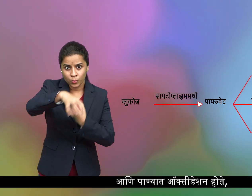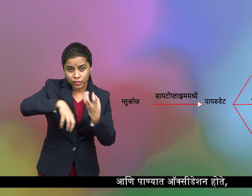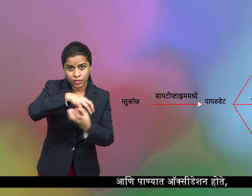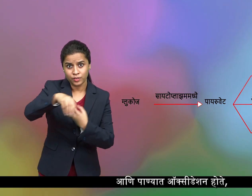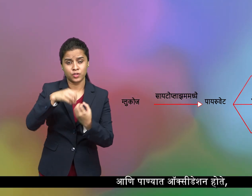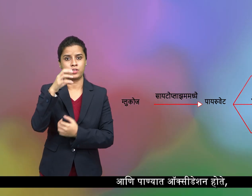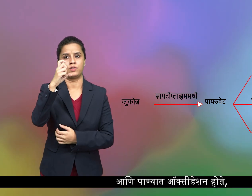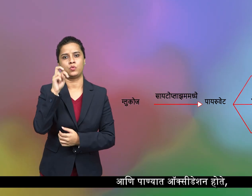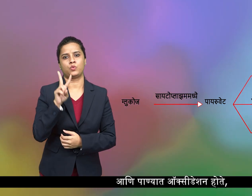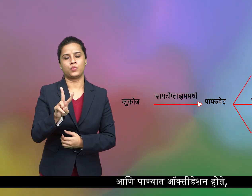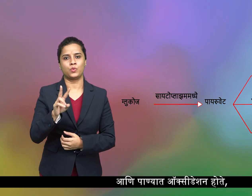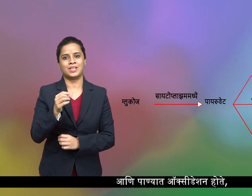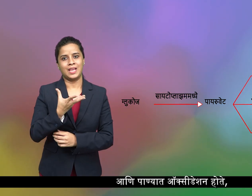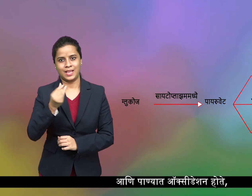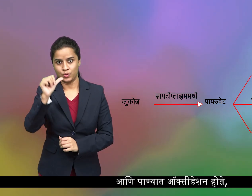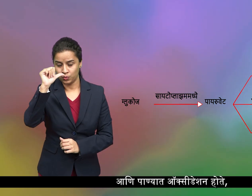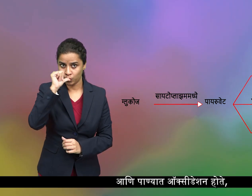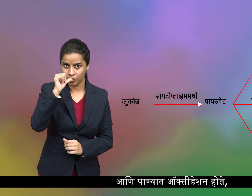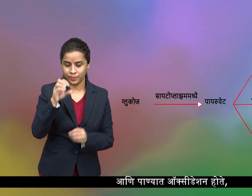आणि पाण्यात ऑक्सिडेशन होते,